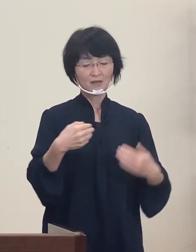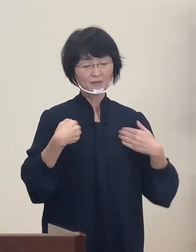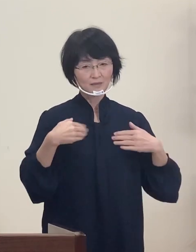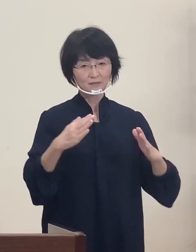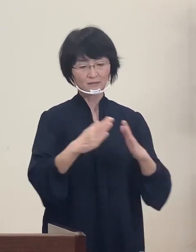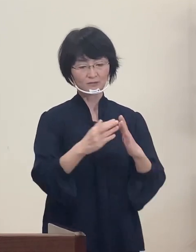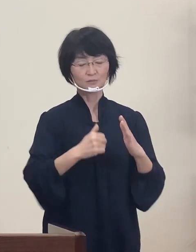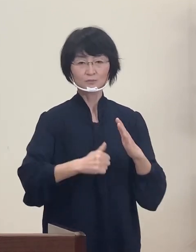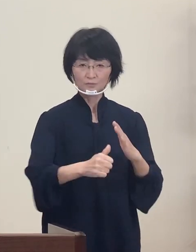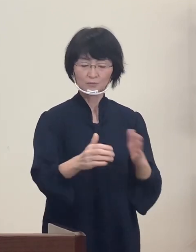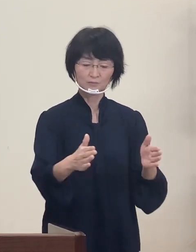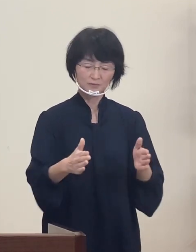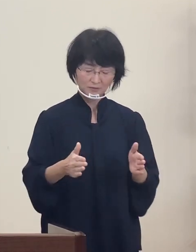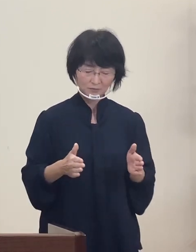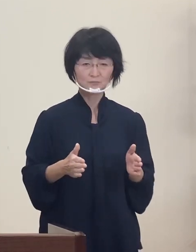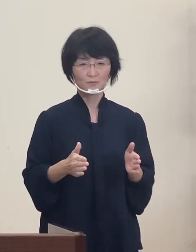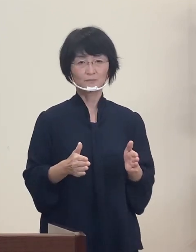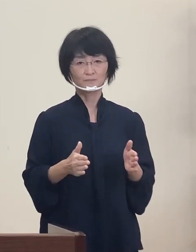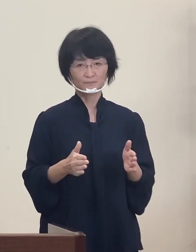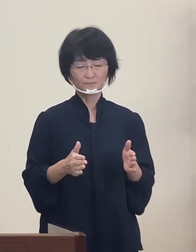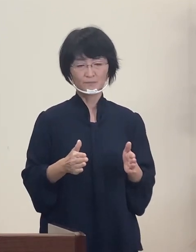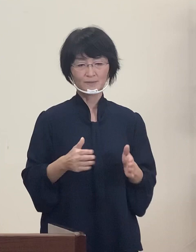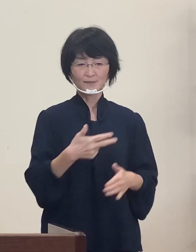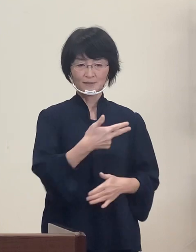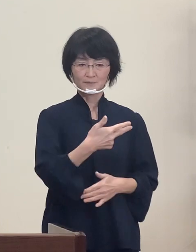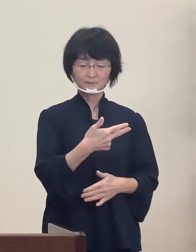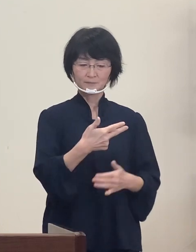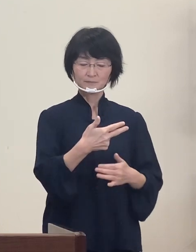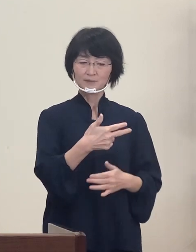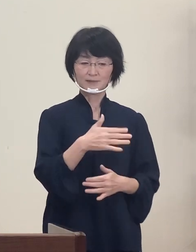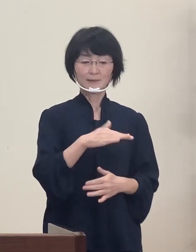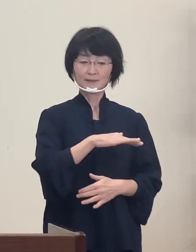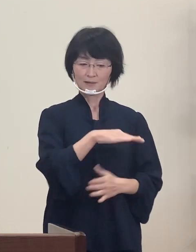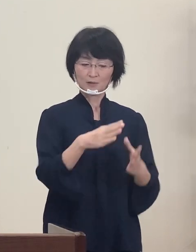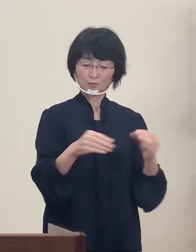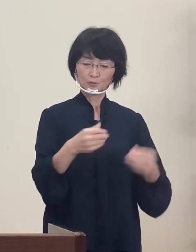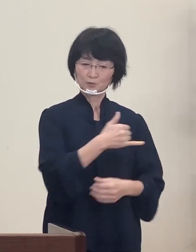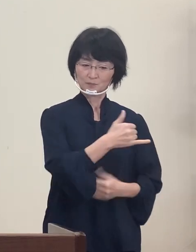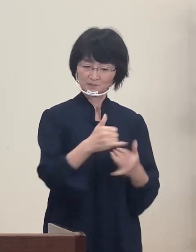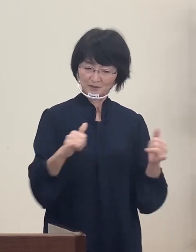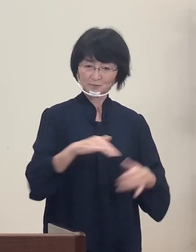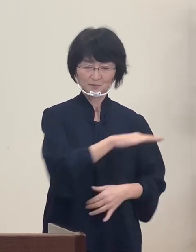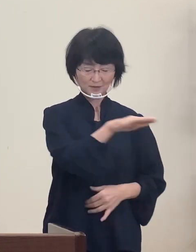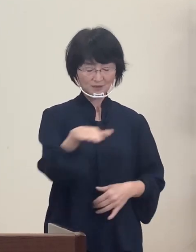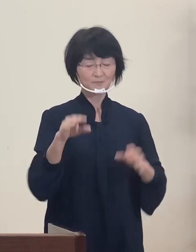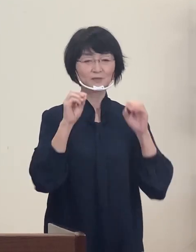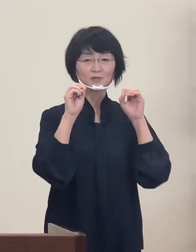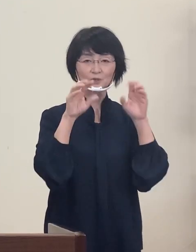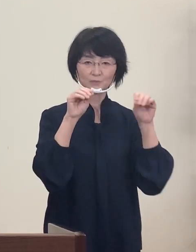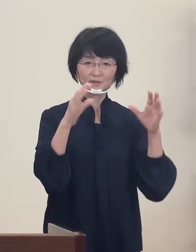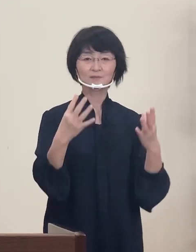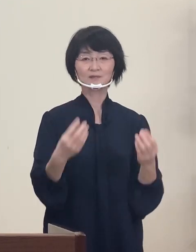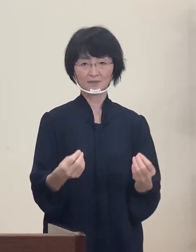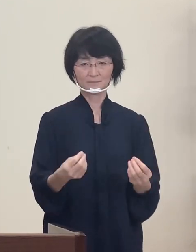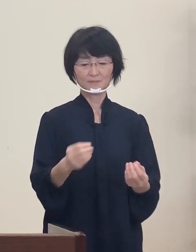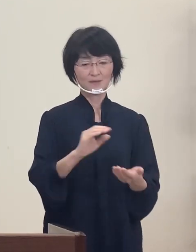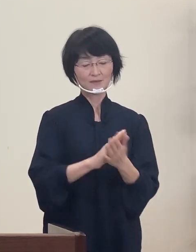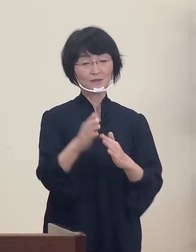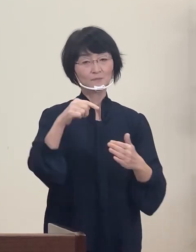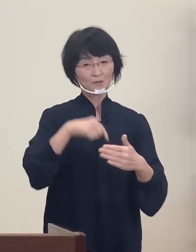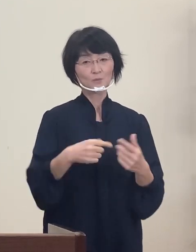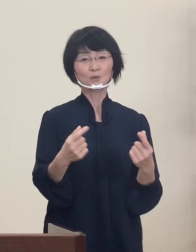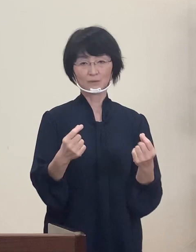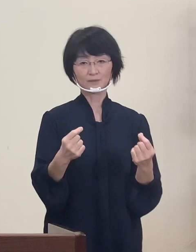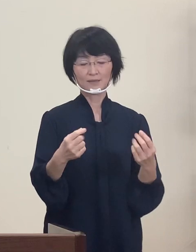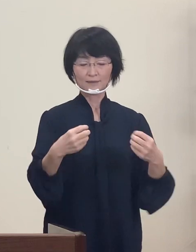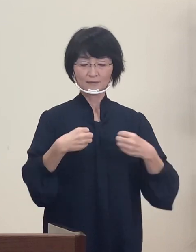の外出移動の自粛を国民の皆様に呼び掛けました県内におきましても感染者